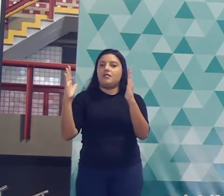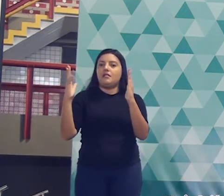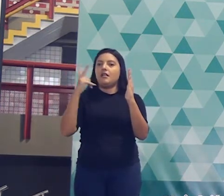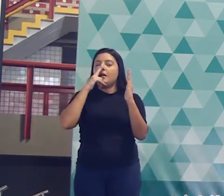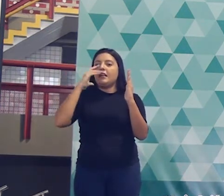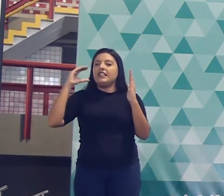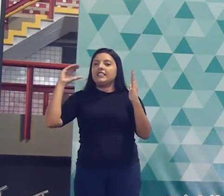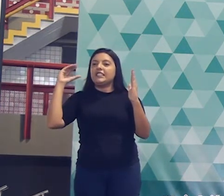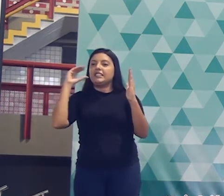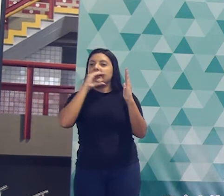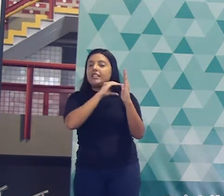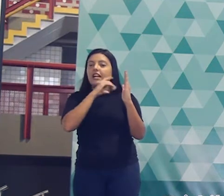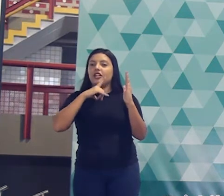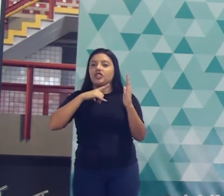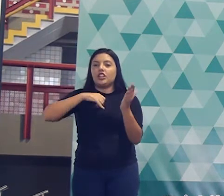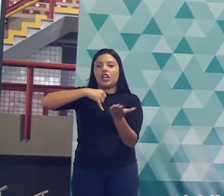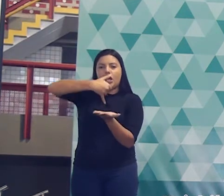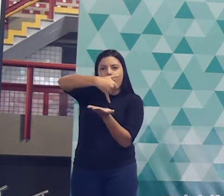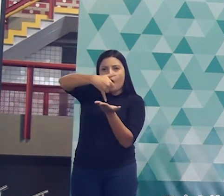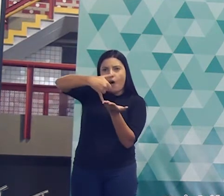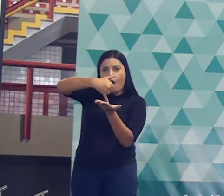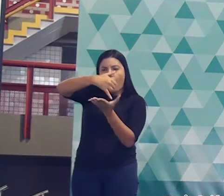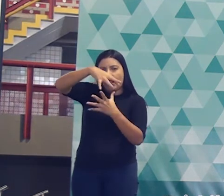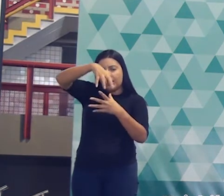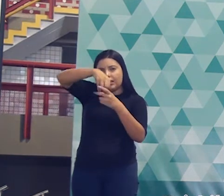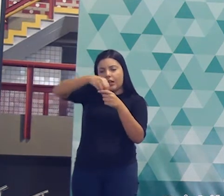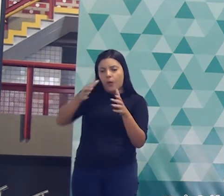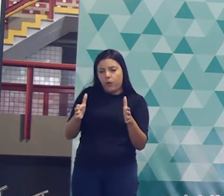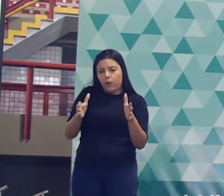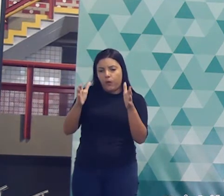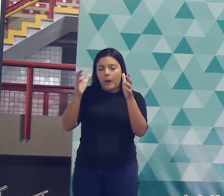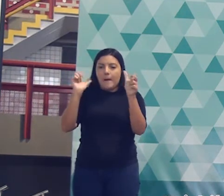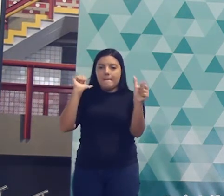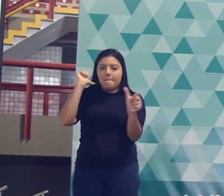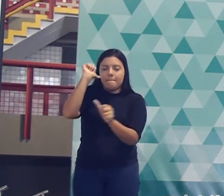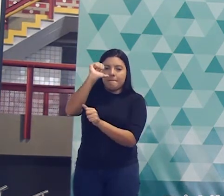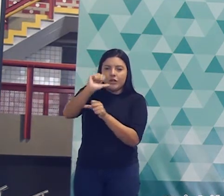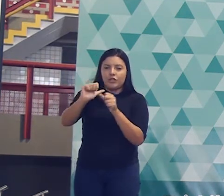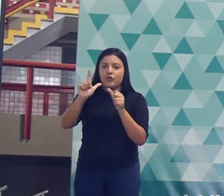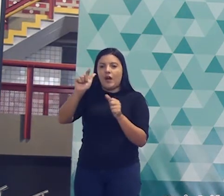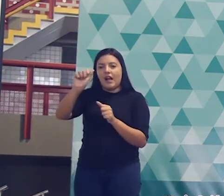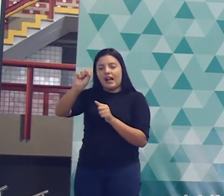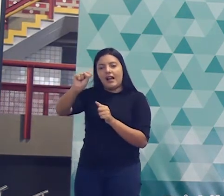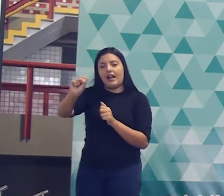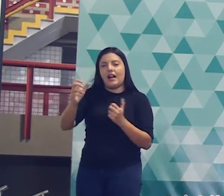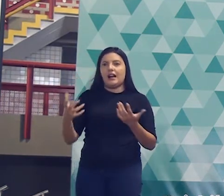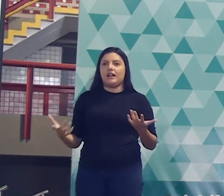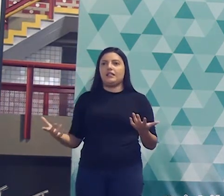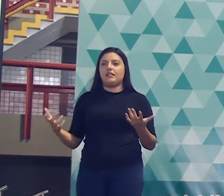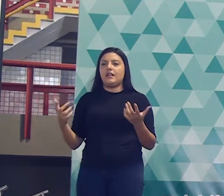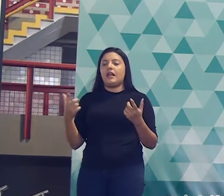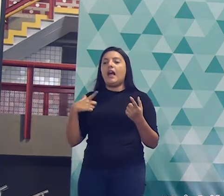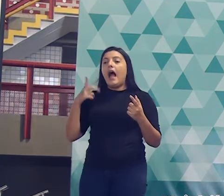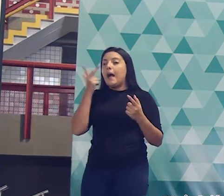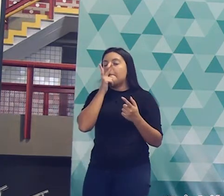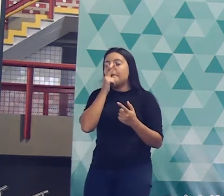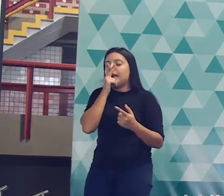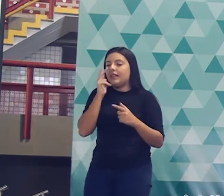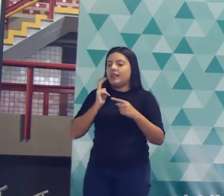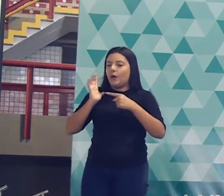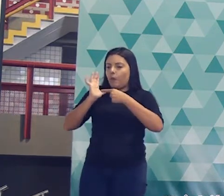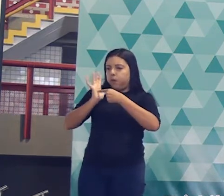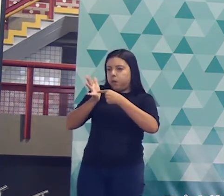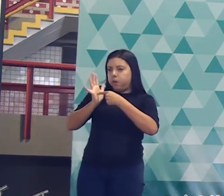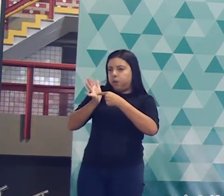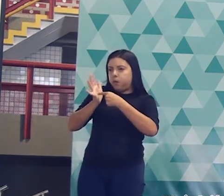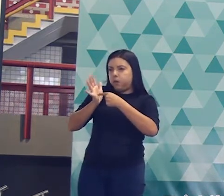esquenta um óleo que está dentro de um tubo, esse óleo se transforma em gás, movimenta uma turbina e produz energia elétrica. Só